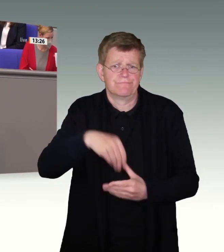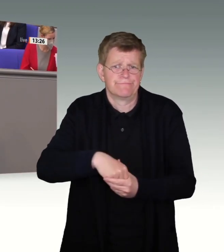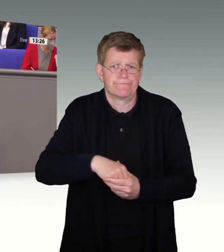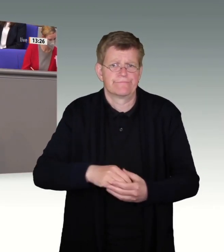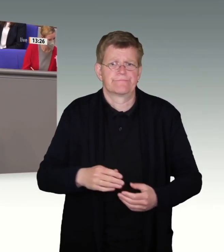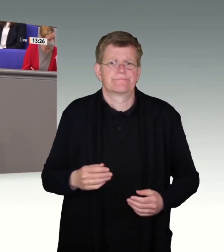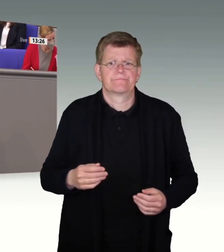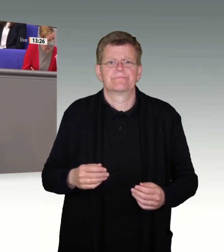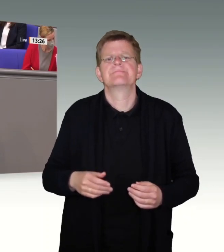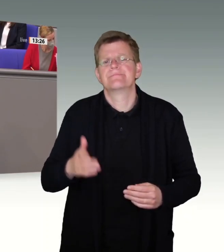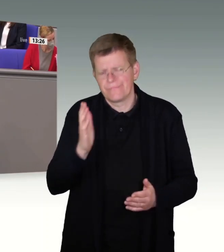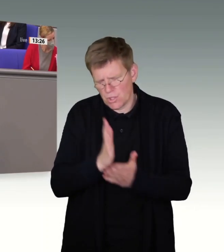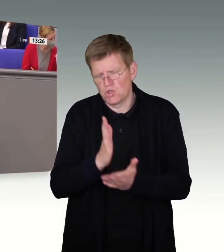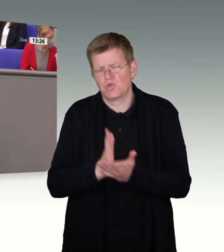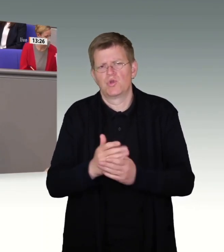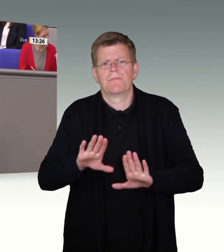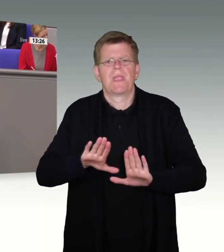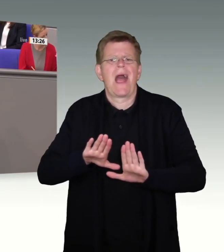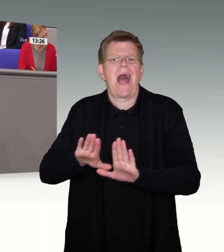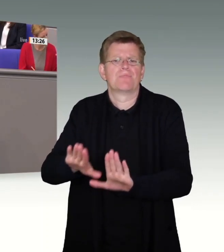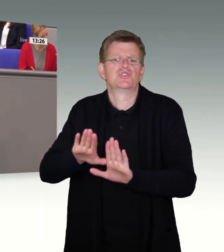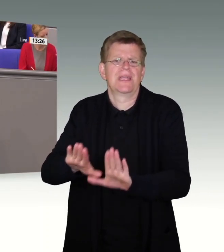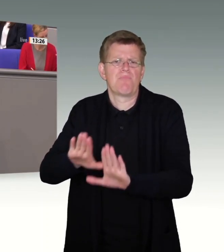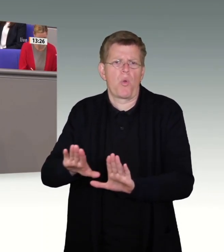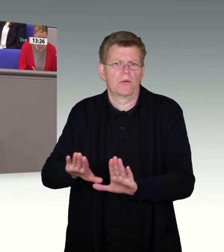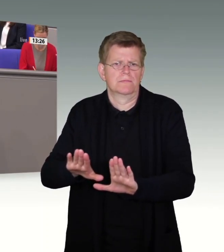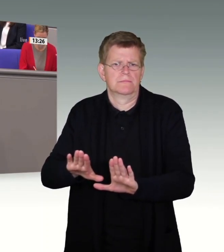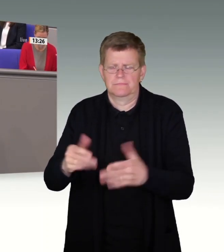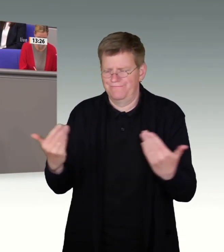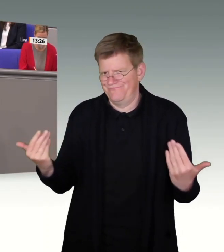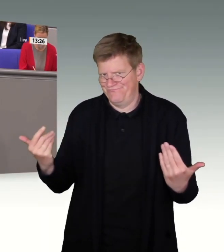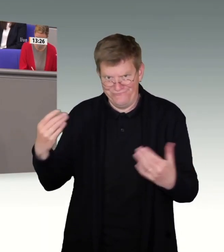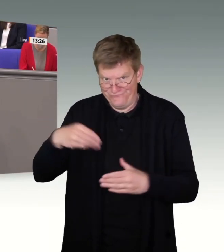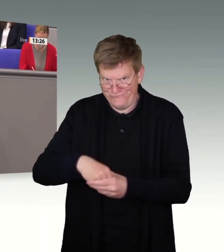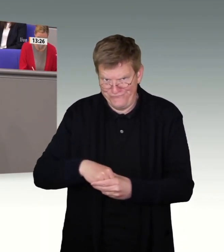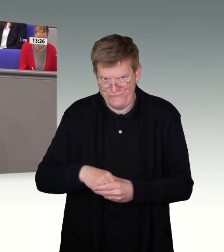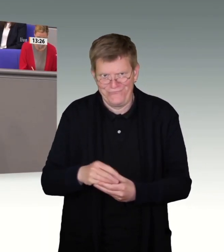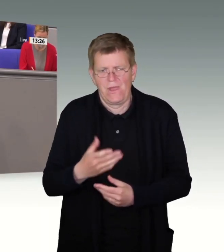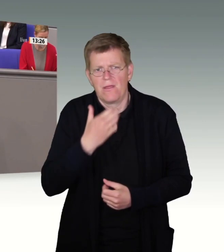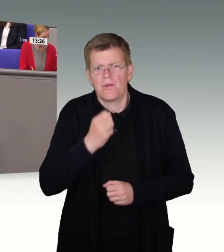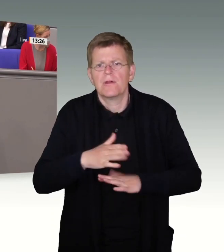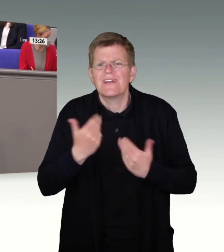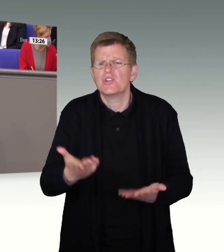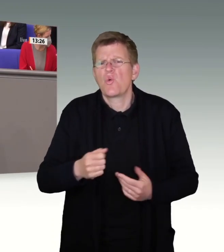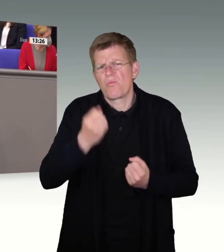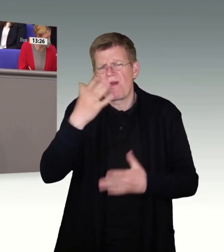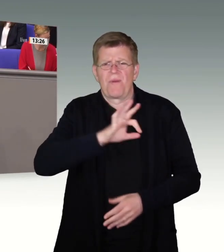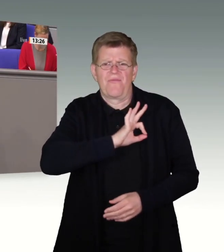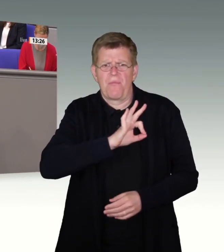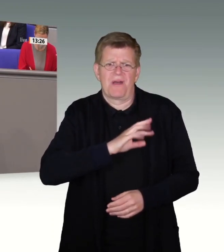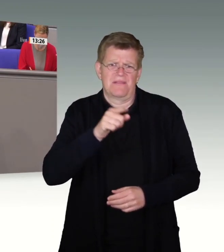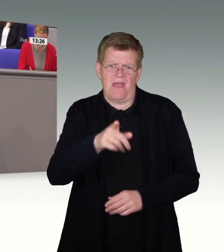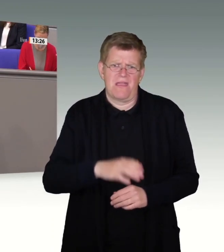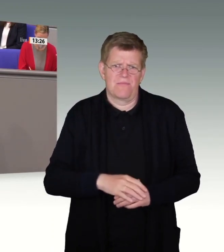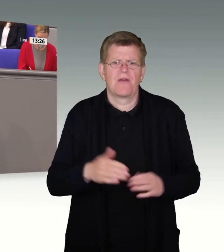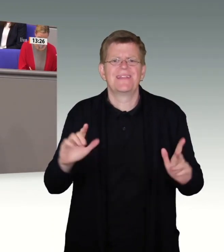quasi um jeden Preis. Das ist bezeichnend für eine Partei, der die Einigkeit in unserer Gesellschaft ein